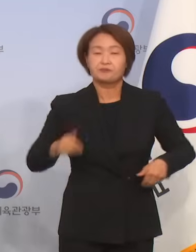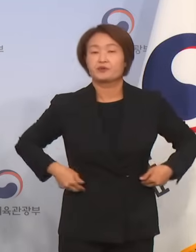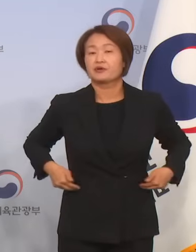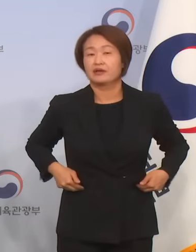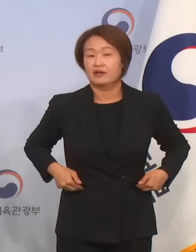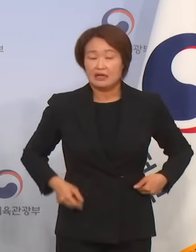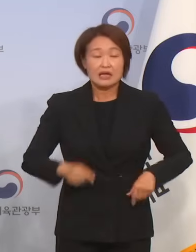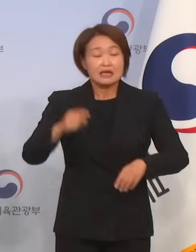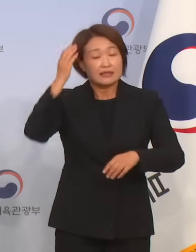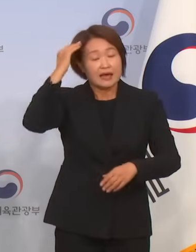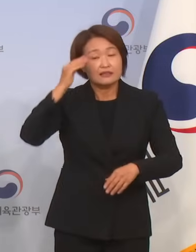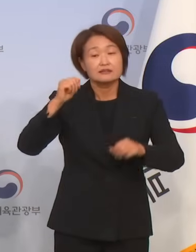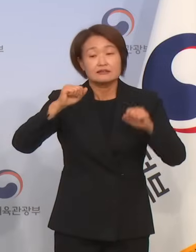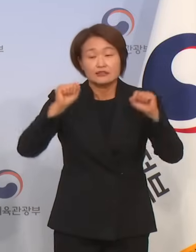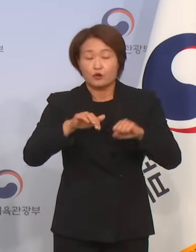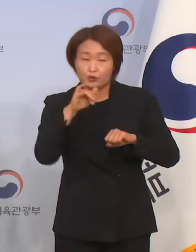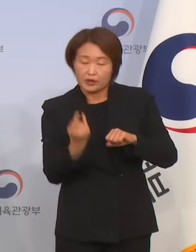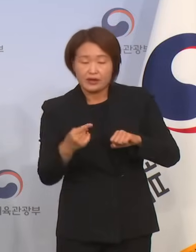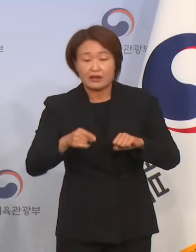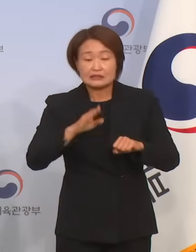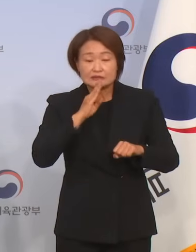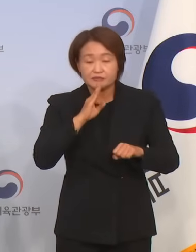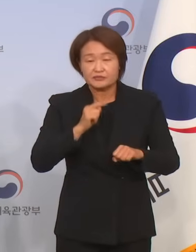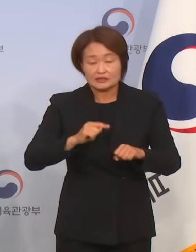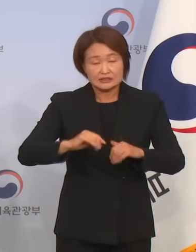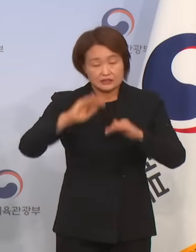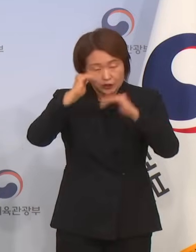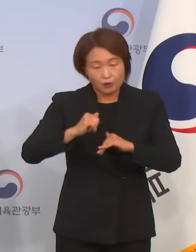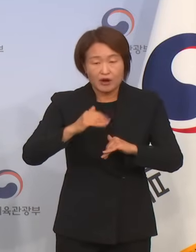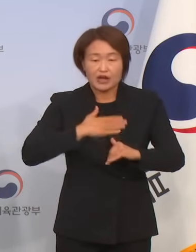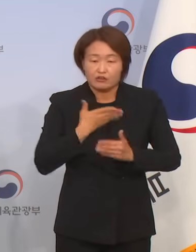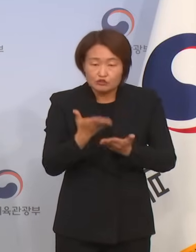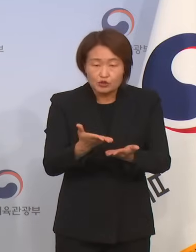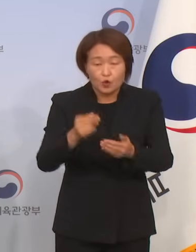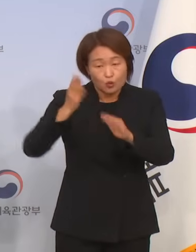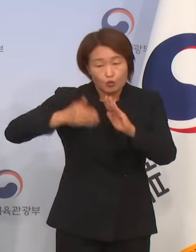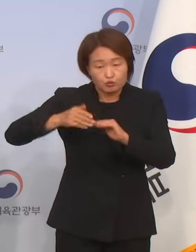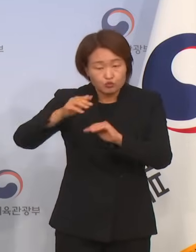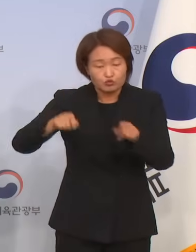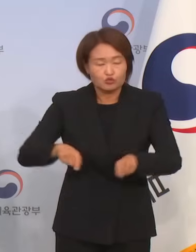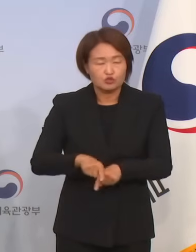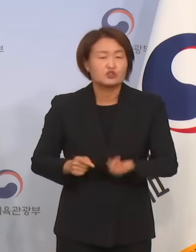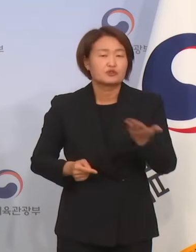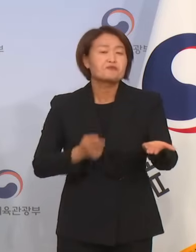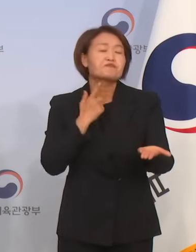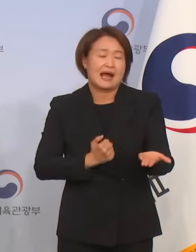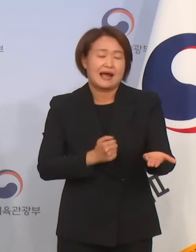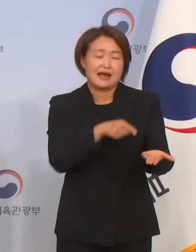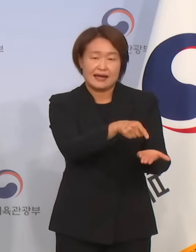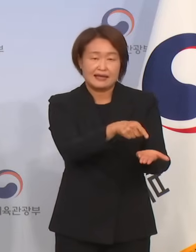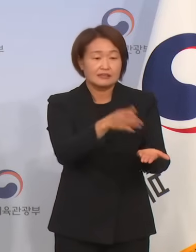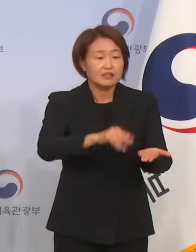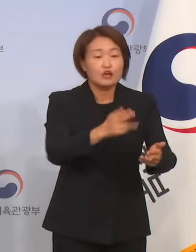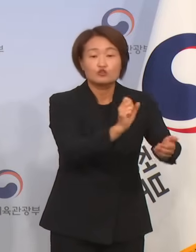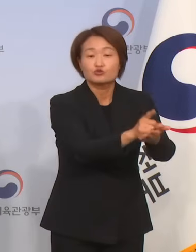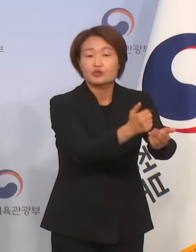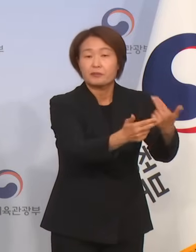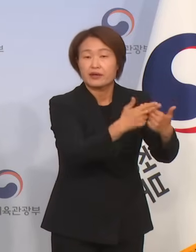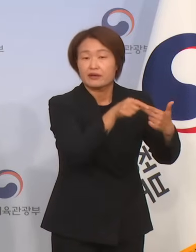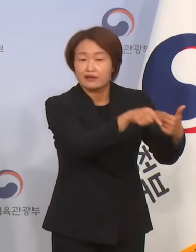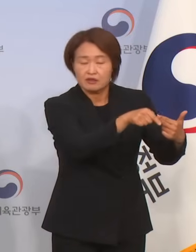그리고 대한체육회로부터 이러한 내용의 안내 공문을 받기까지 했습니다. 그런데